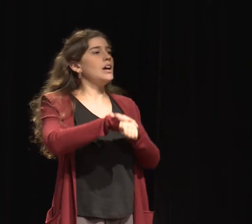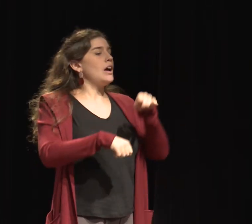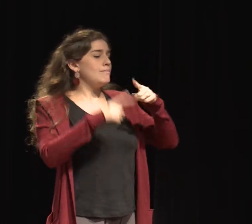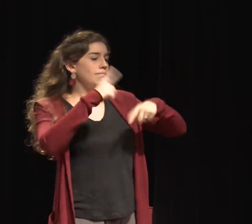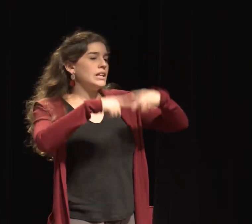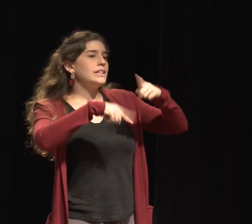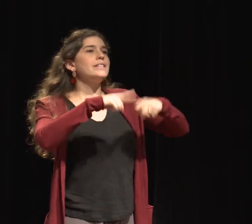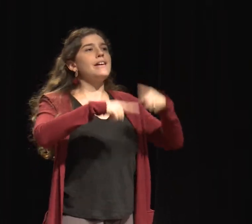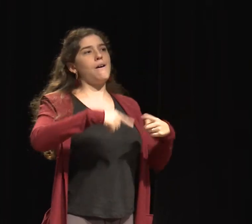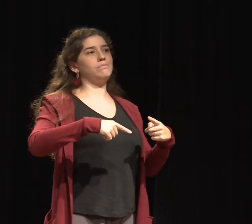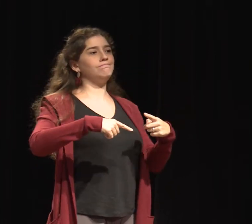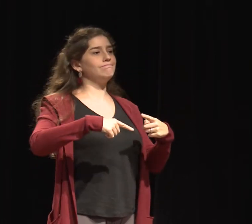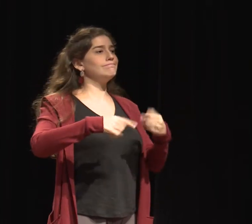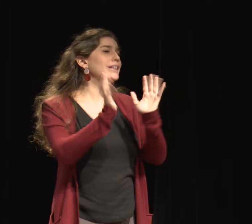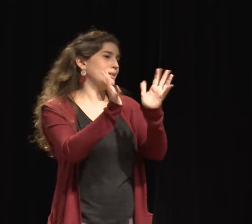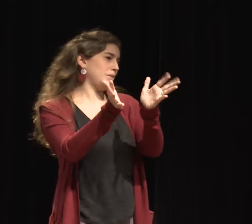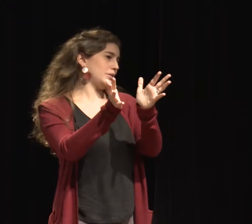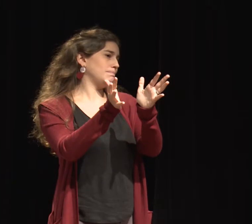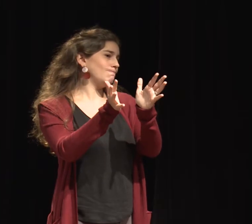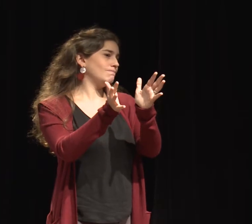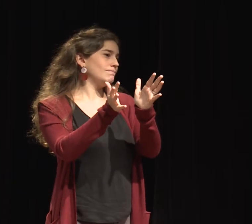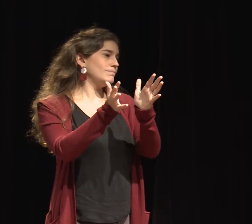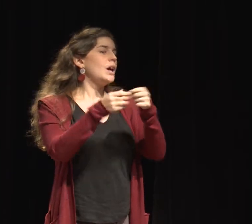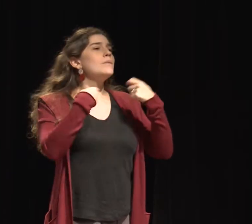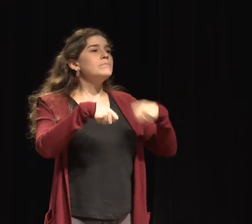E precisava de mais materiais em Libras.